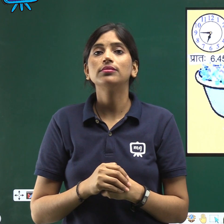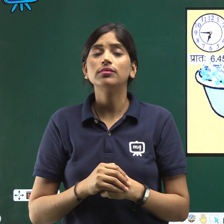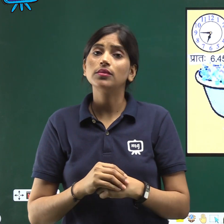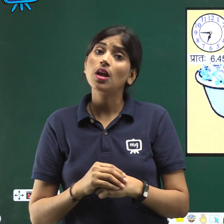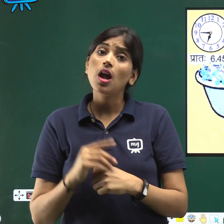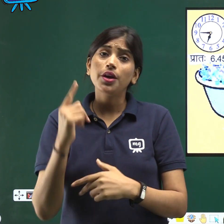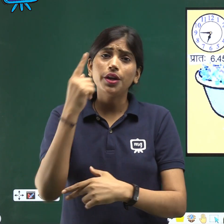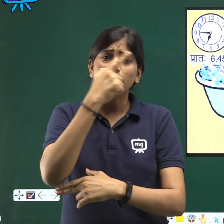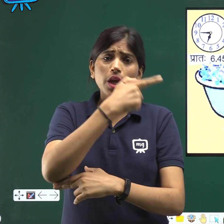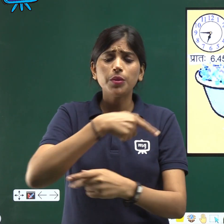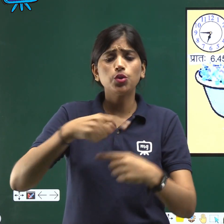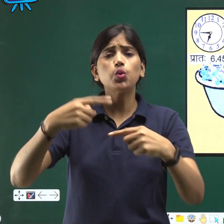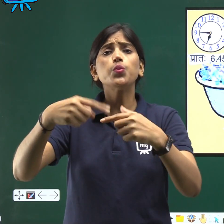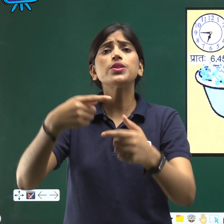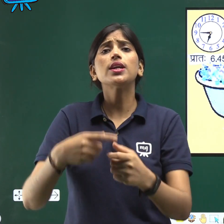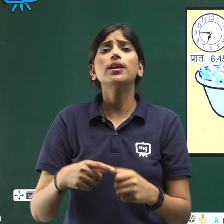नियमित रूप से